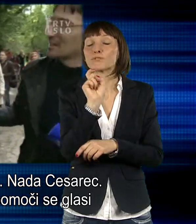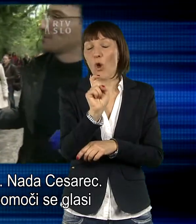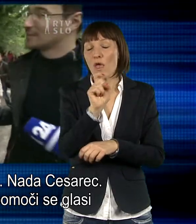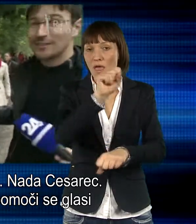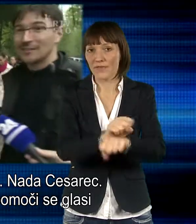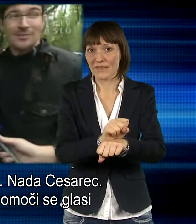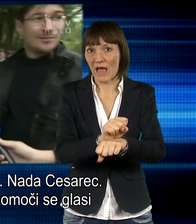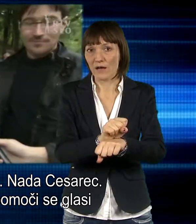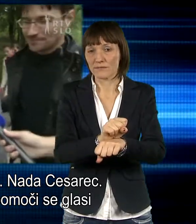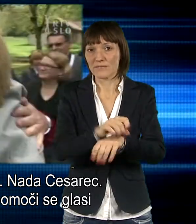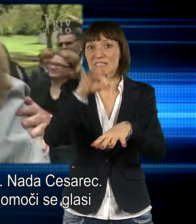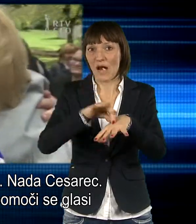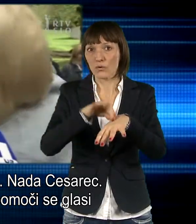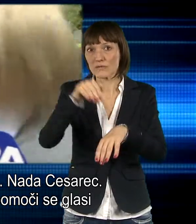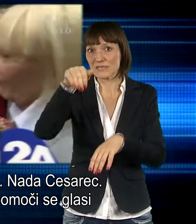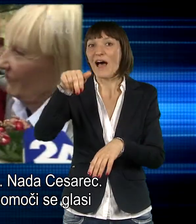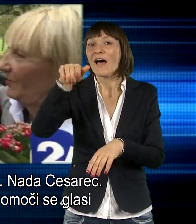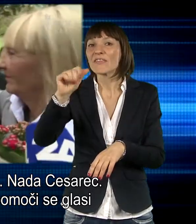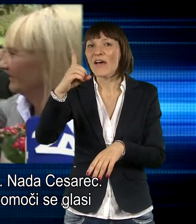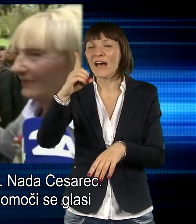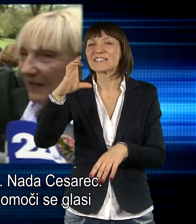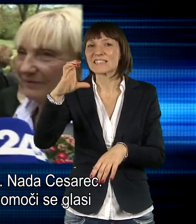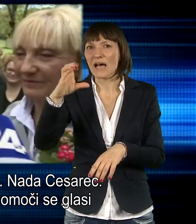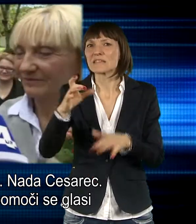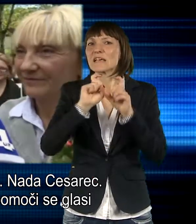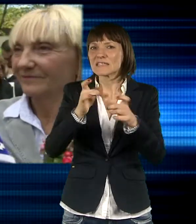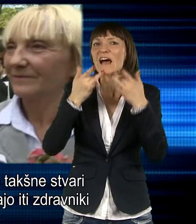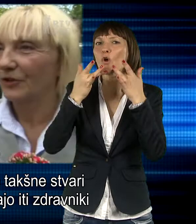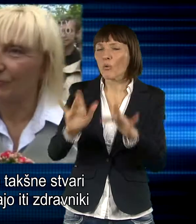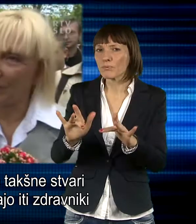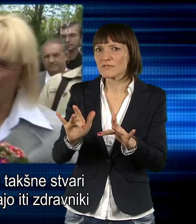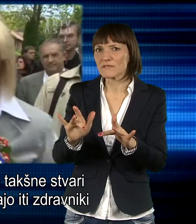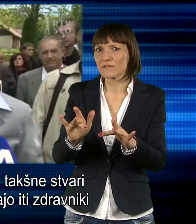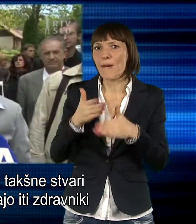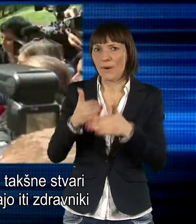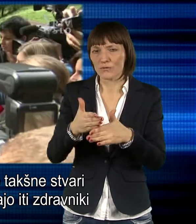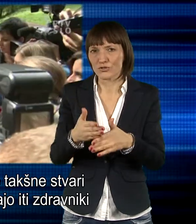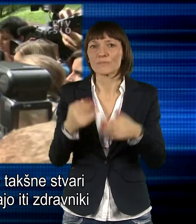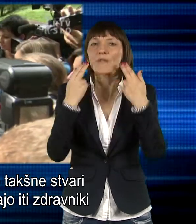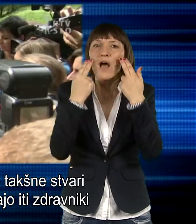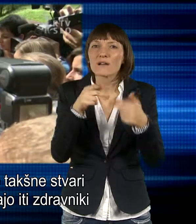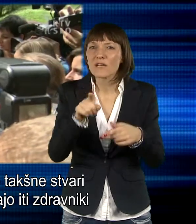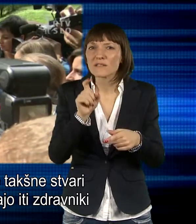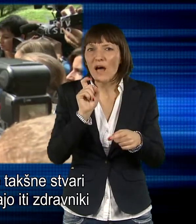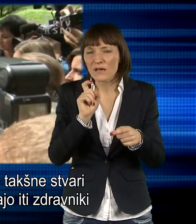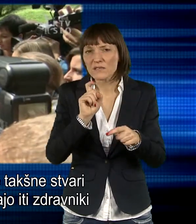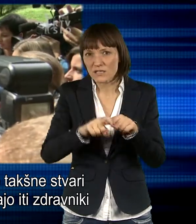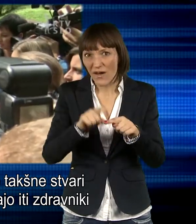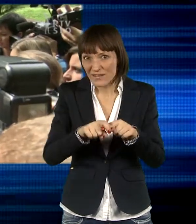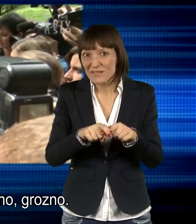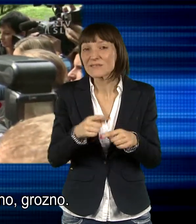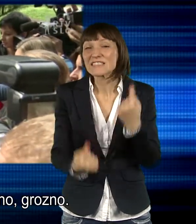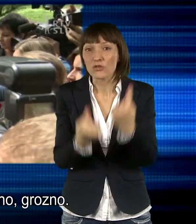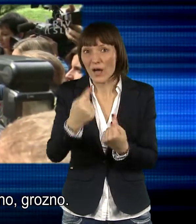zdravnica, Nada Cesarec. Zaradi opustitve pomoči se glasi sodba. Lejte, take stvari prihajajo, da zdravniki morajo